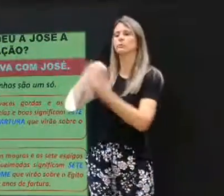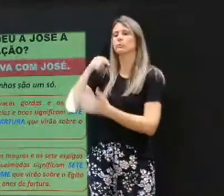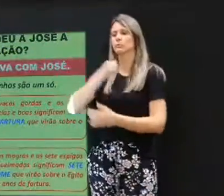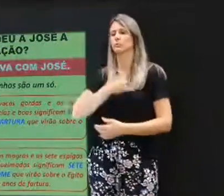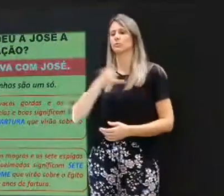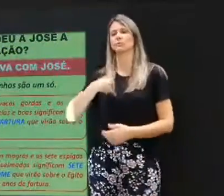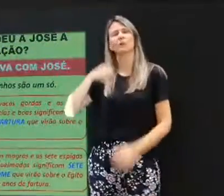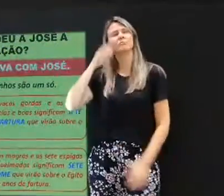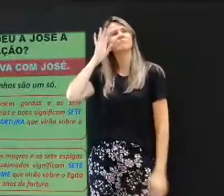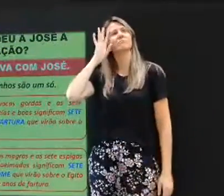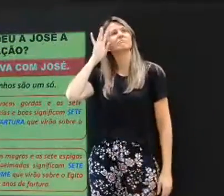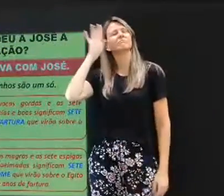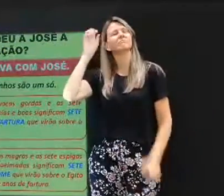Aí Deus mostrou